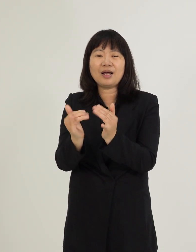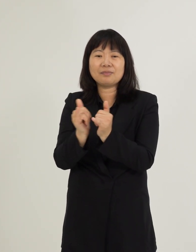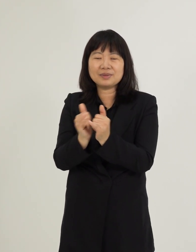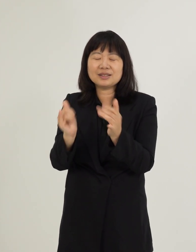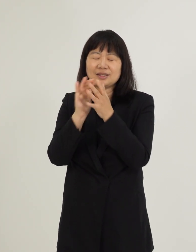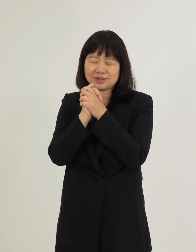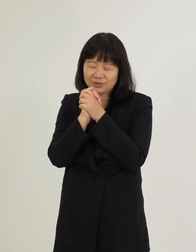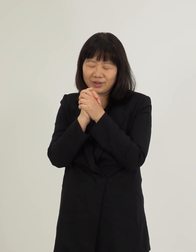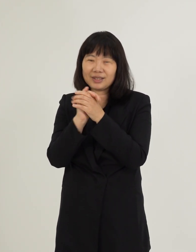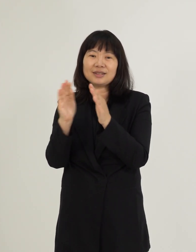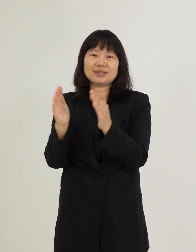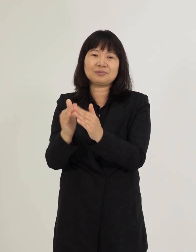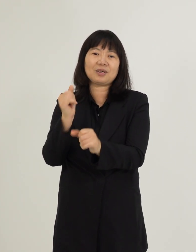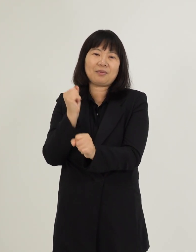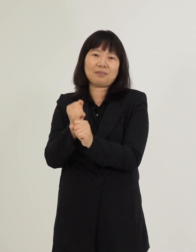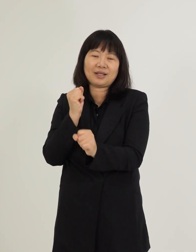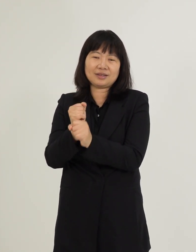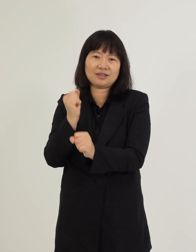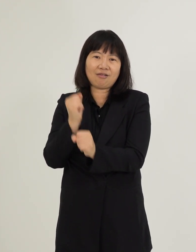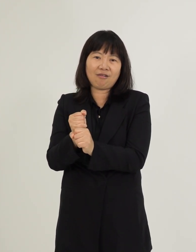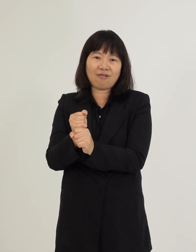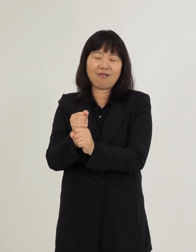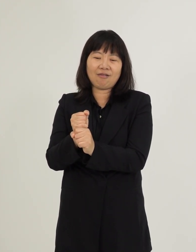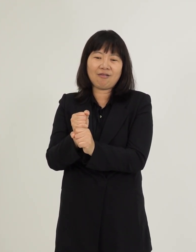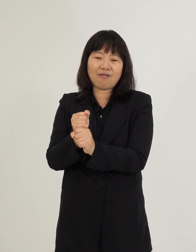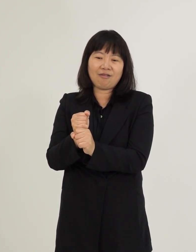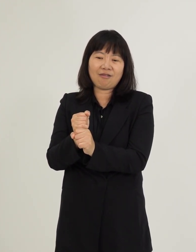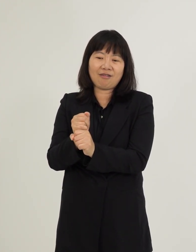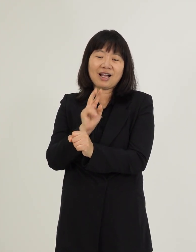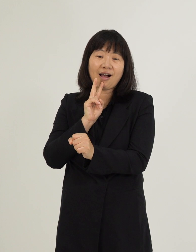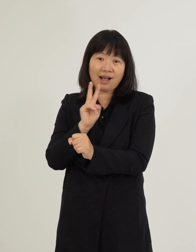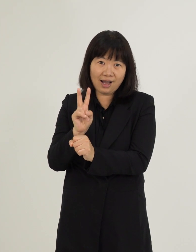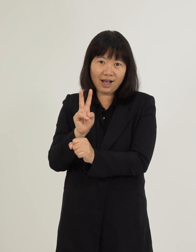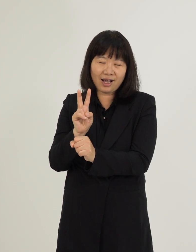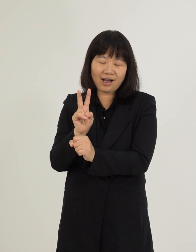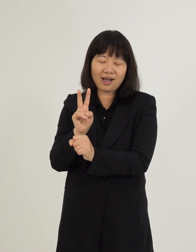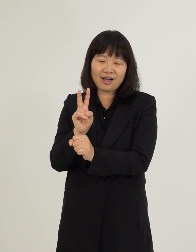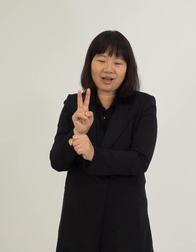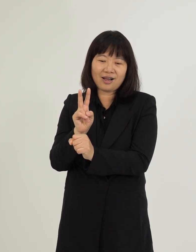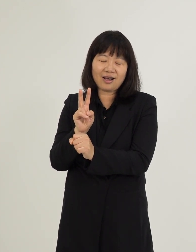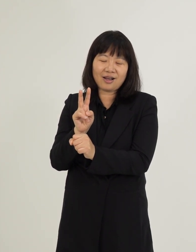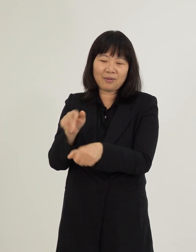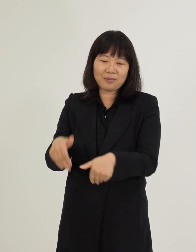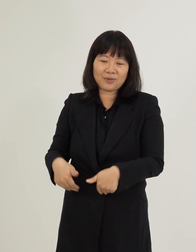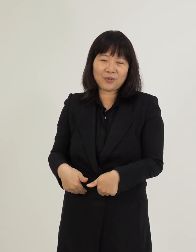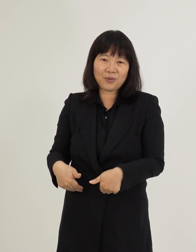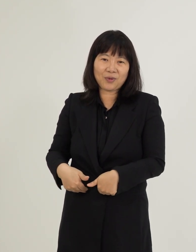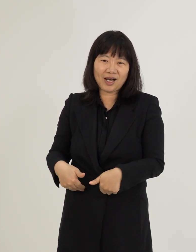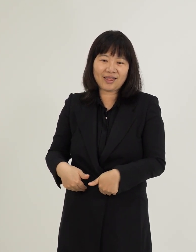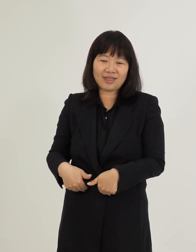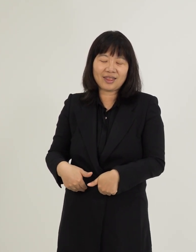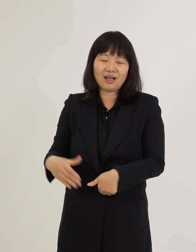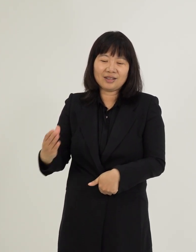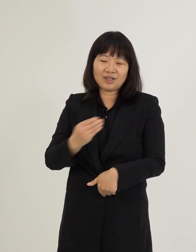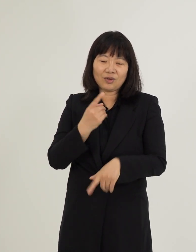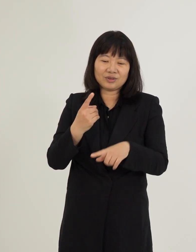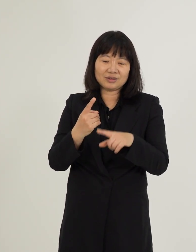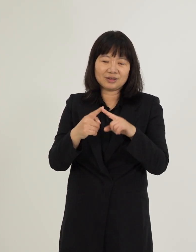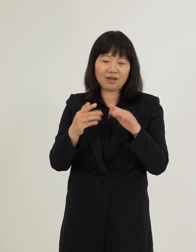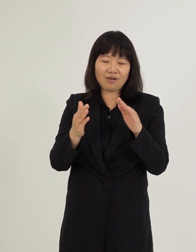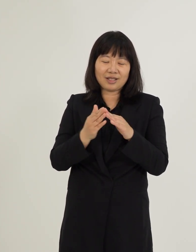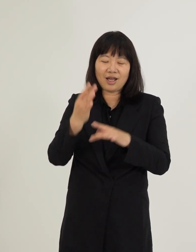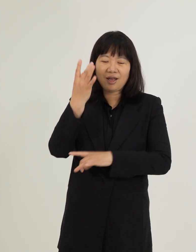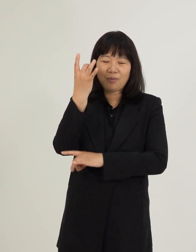만민이 기도하는 집으로 만들어야 되는 이 성전의 본연의 기능을 잃어버리고